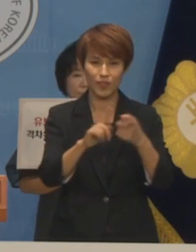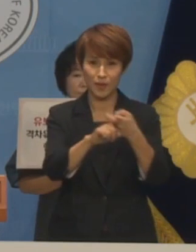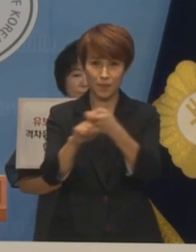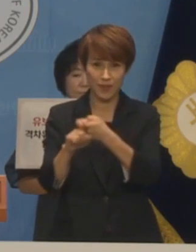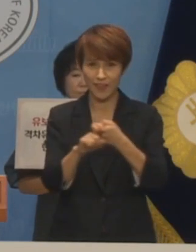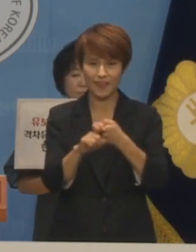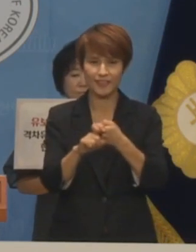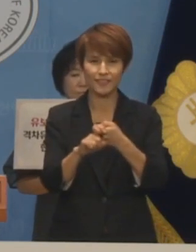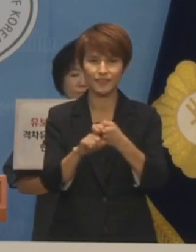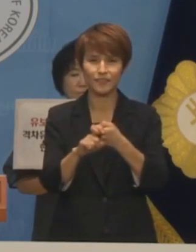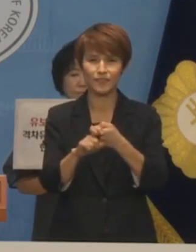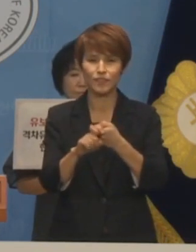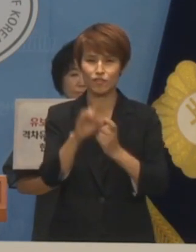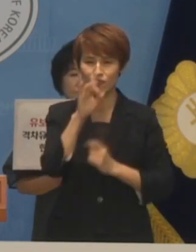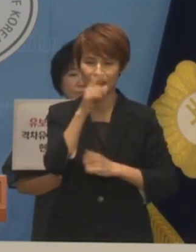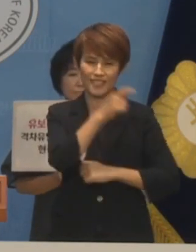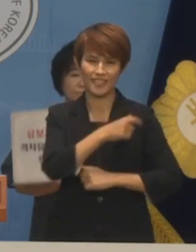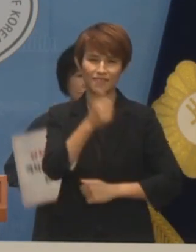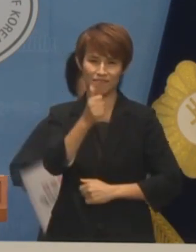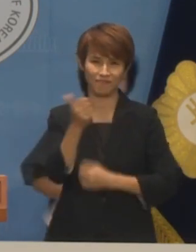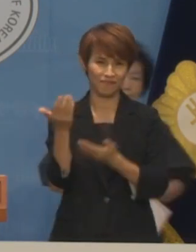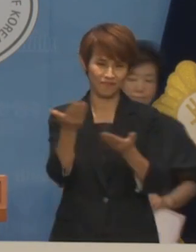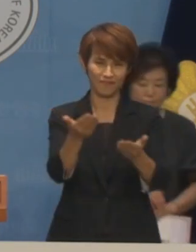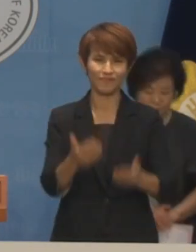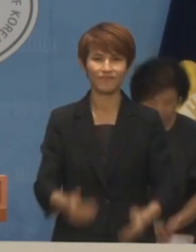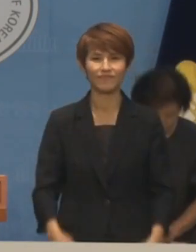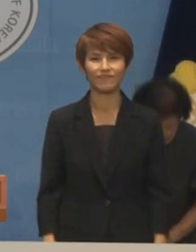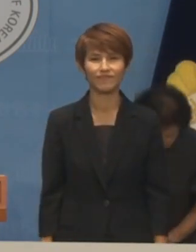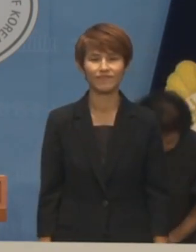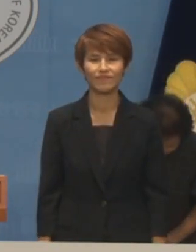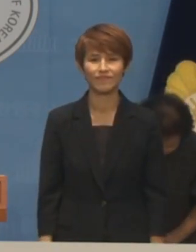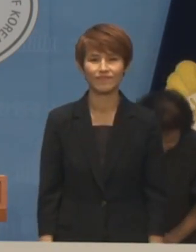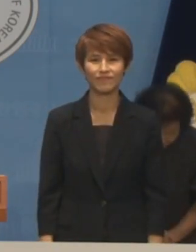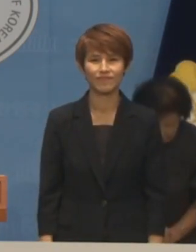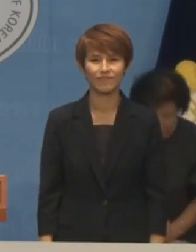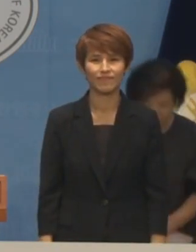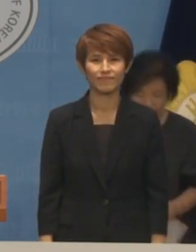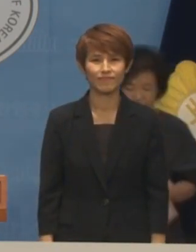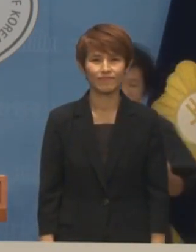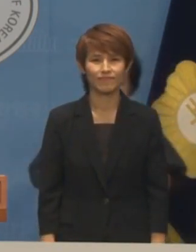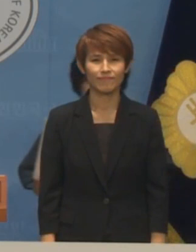한국유치원총연합회 김현란 중앙이사님 참석하셨습니다.